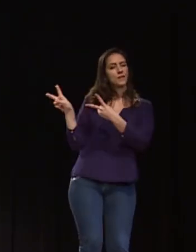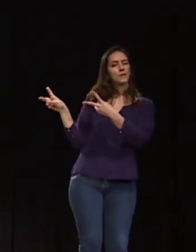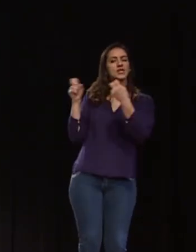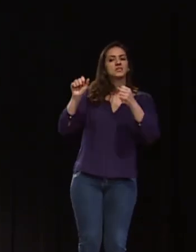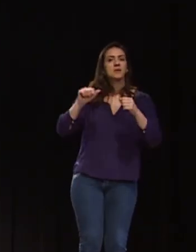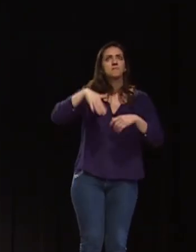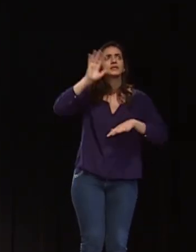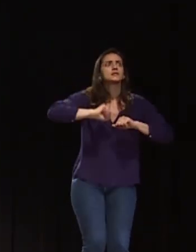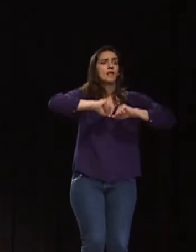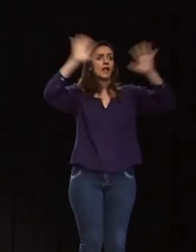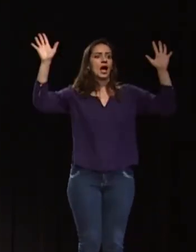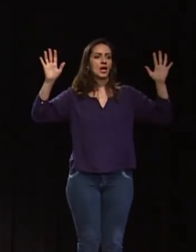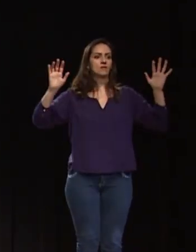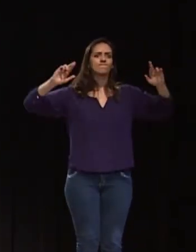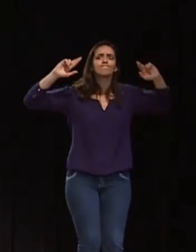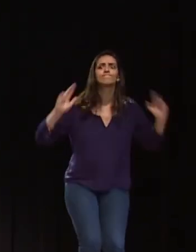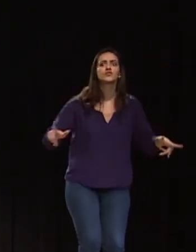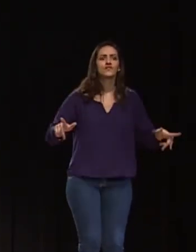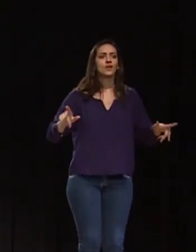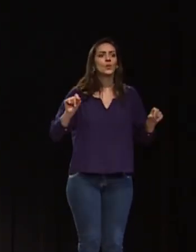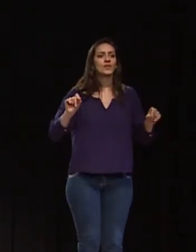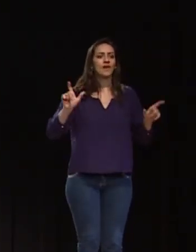E ali vocês podem perceber na imagem, que fica um pouco mais claro, que há uma